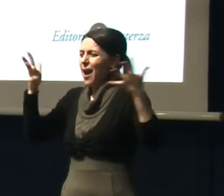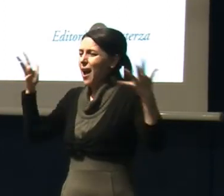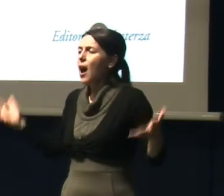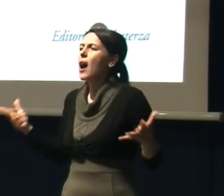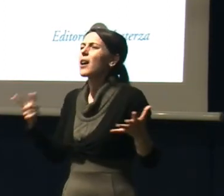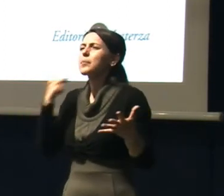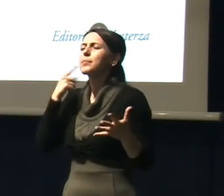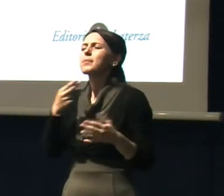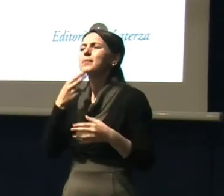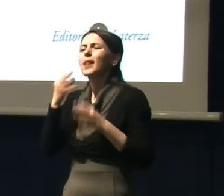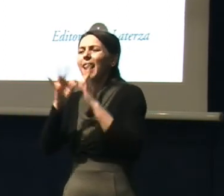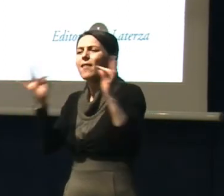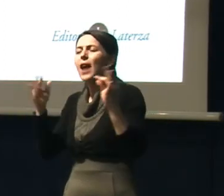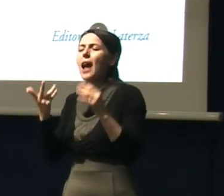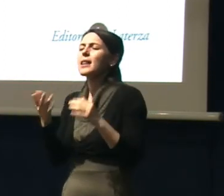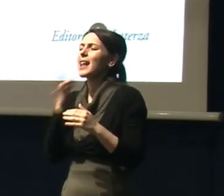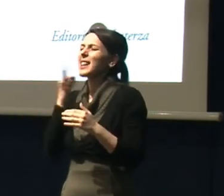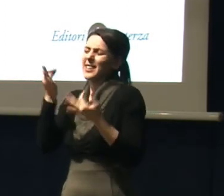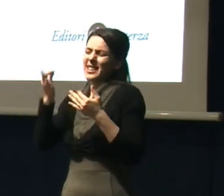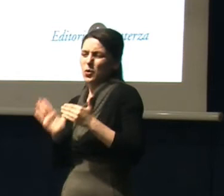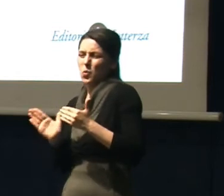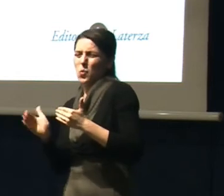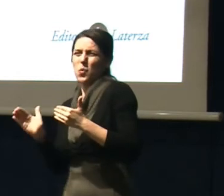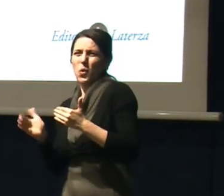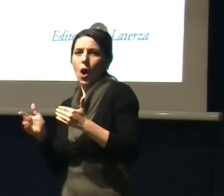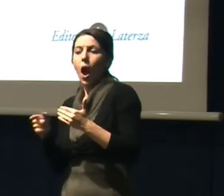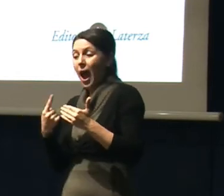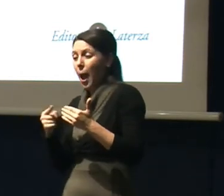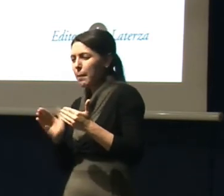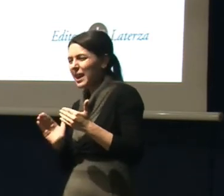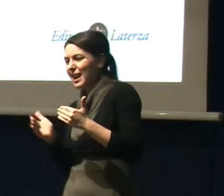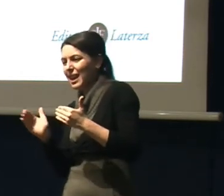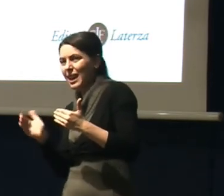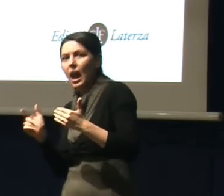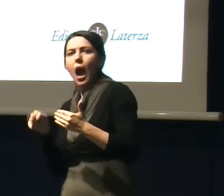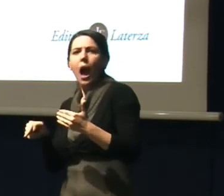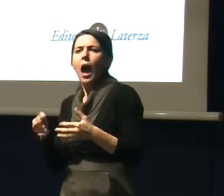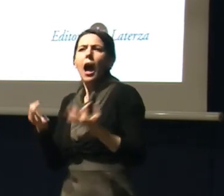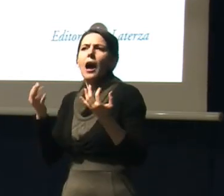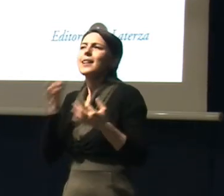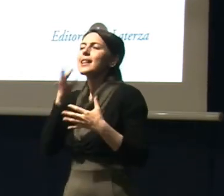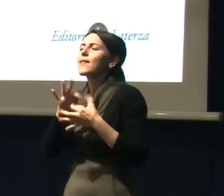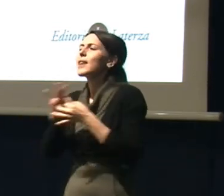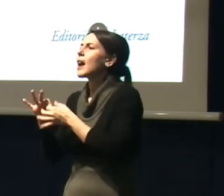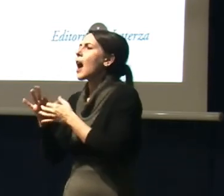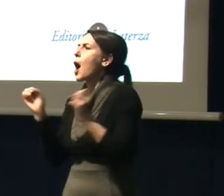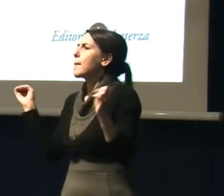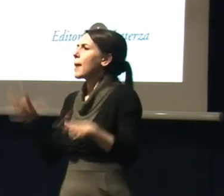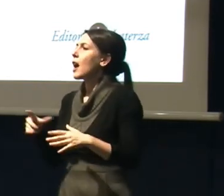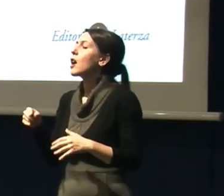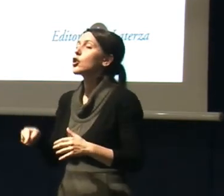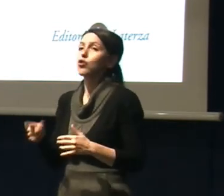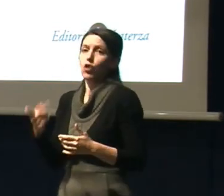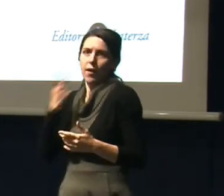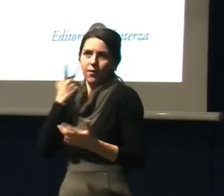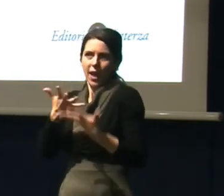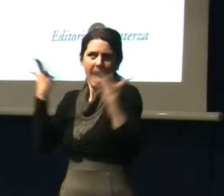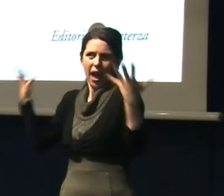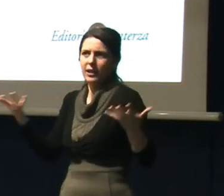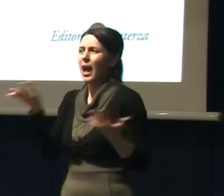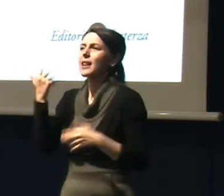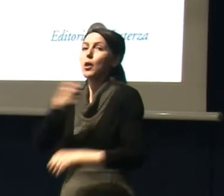frase c'è dietro qualcosa sta entrando in campo la magia e questo sta avvenendo su una scala molto molto ampia lo vediamo a